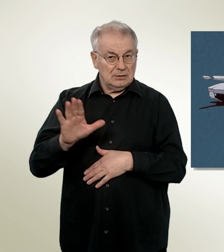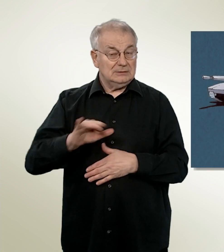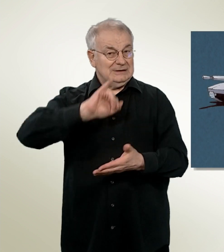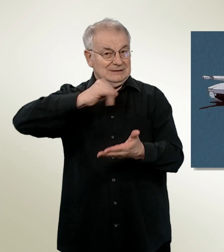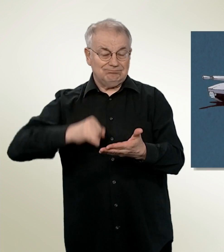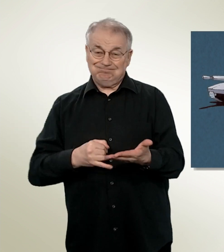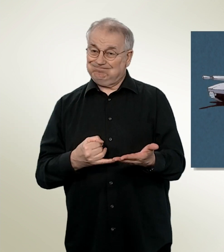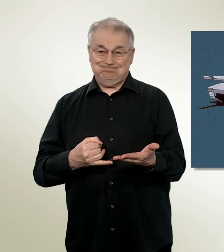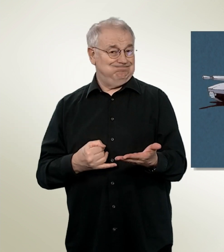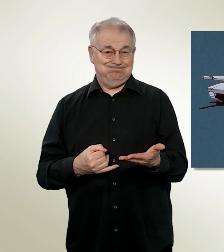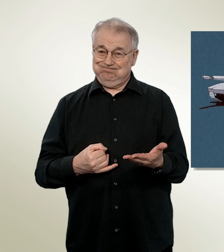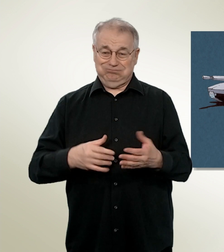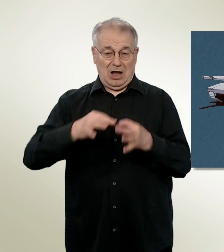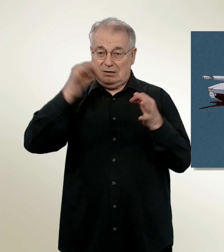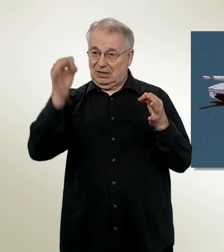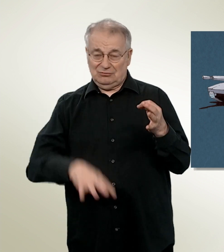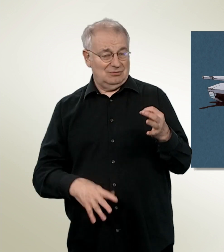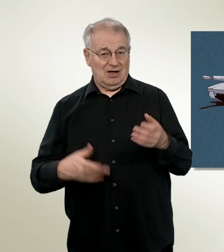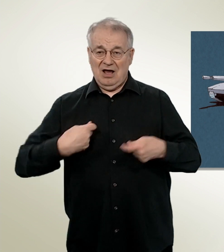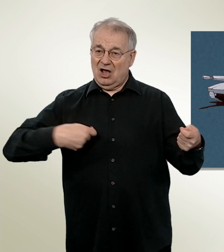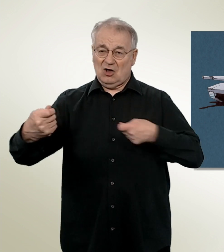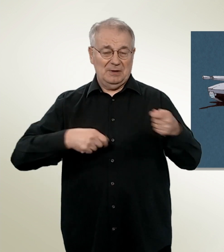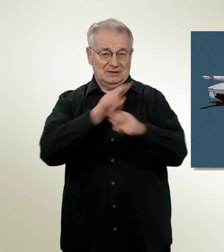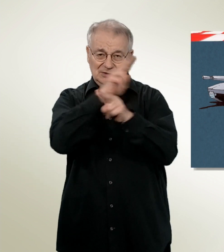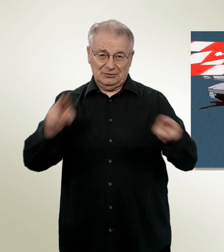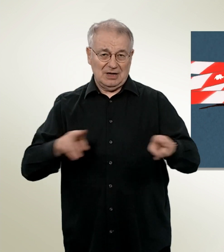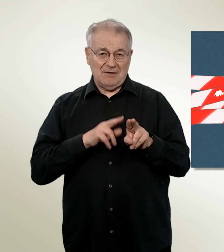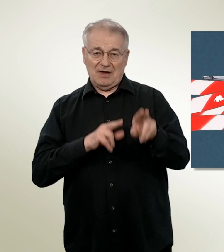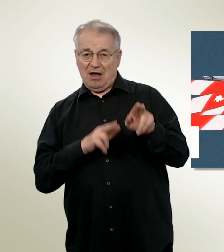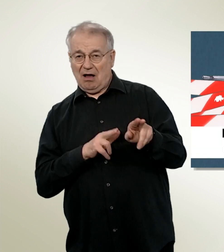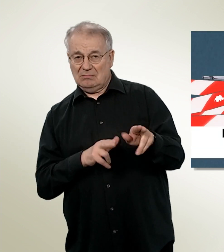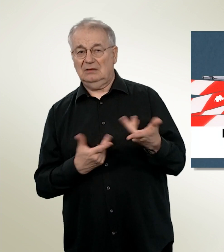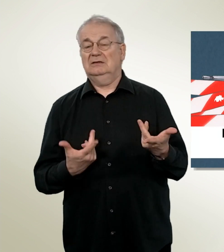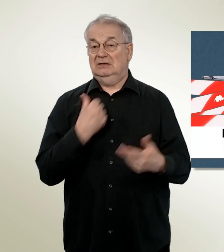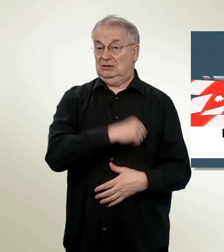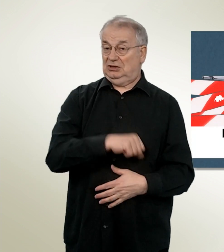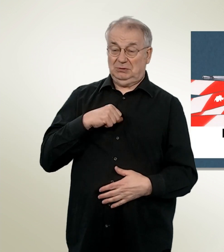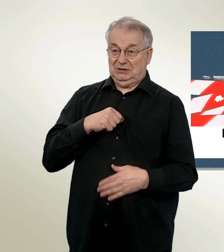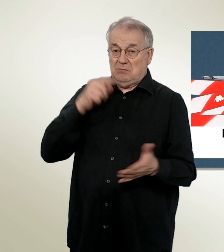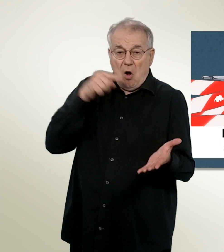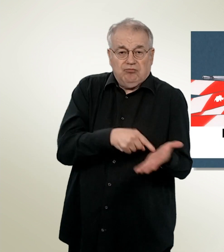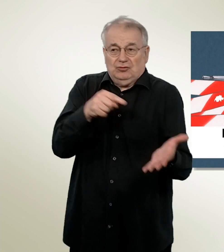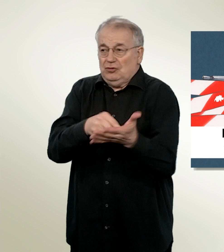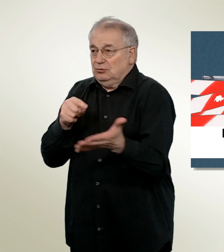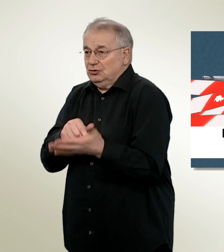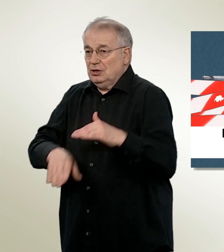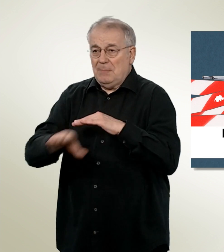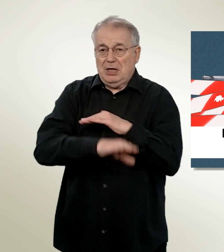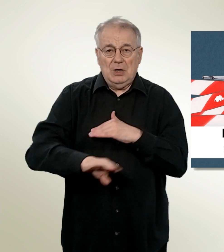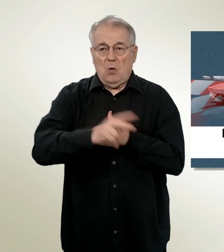n'aura pratiquement aucun impact sur le commerce international des armes. La Suisse ne peut pas imposer à d'autres pays une interdiction